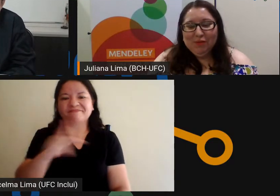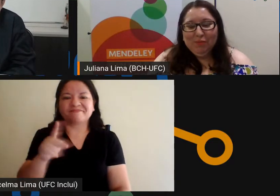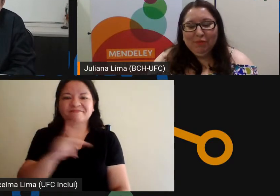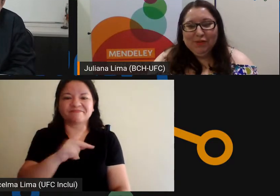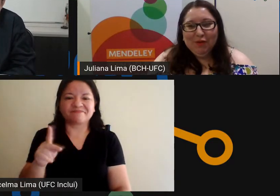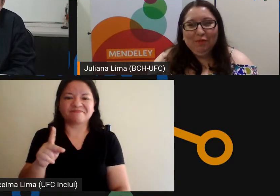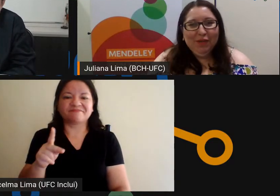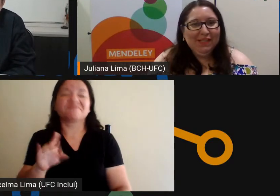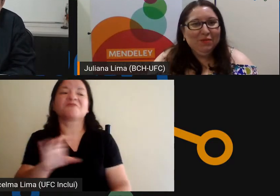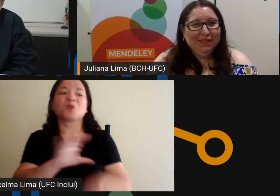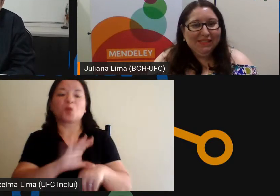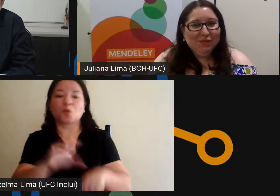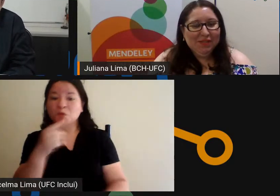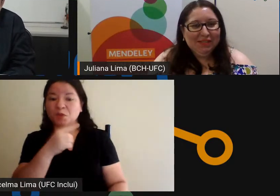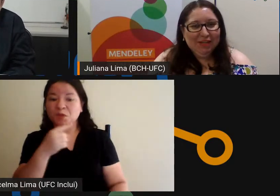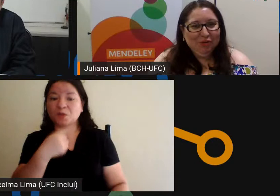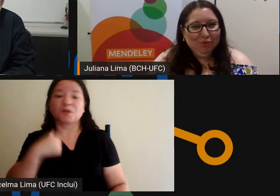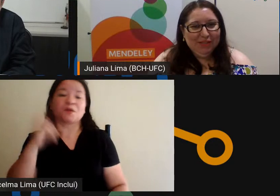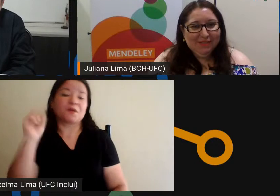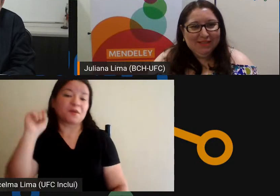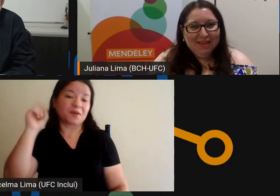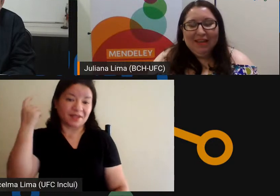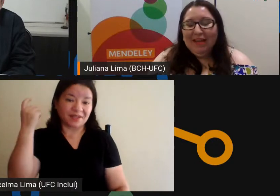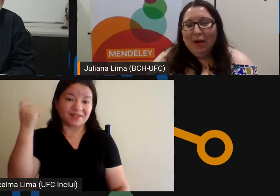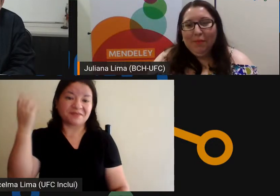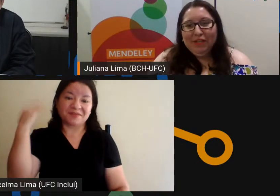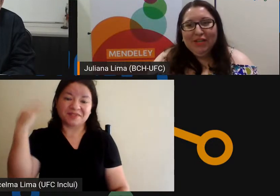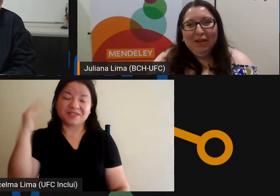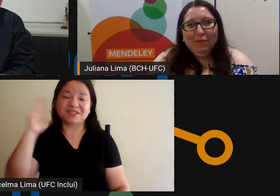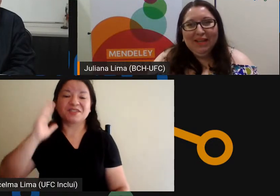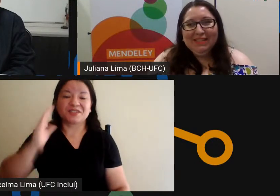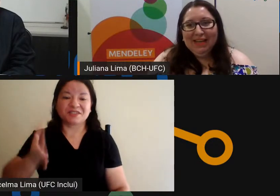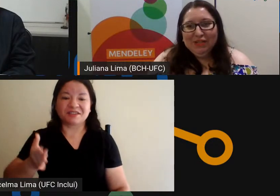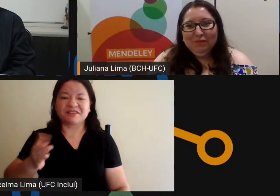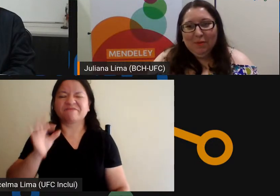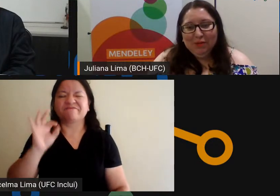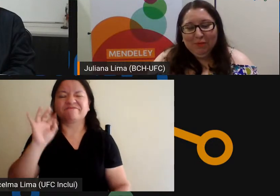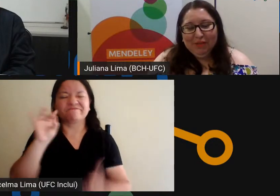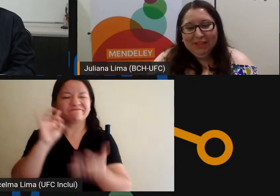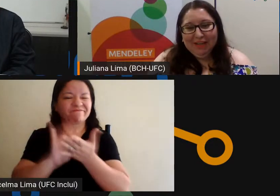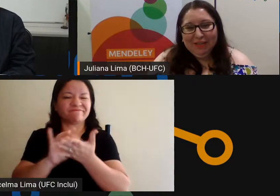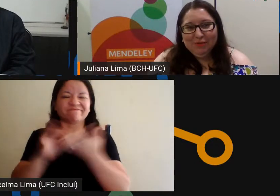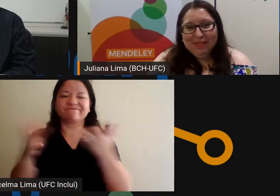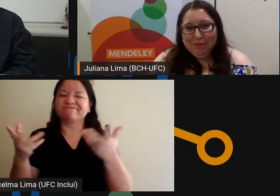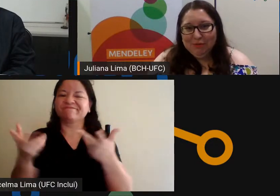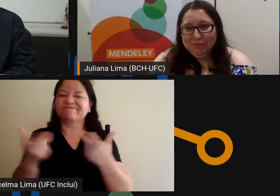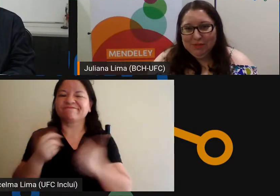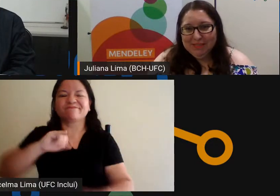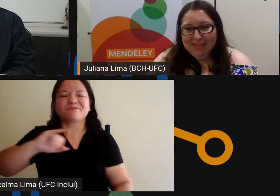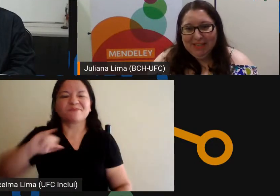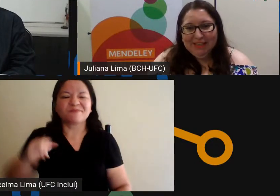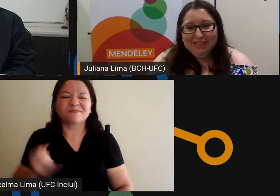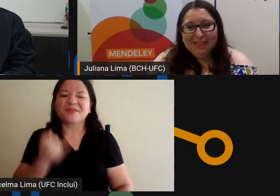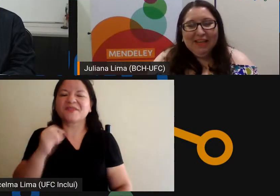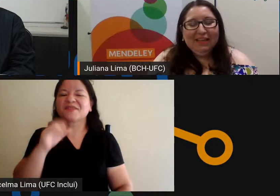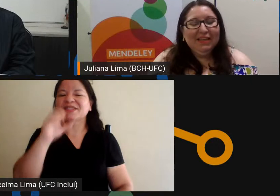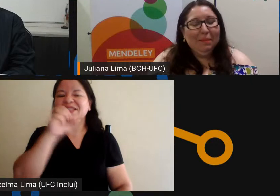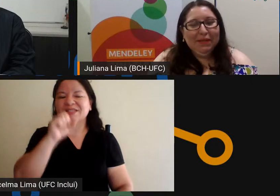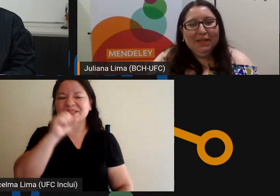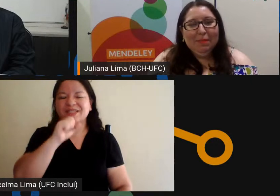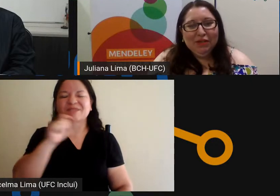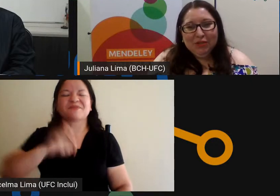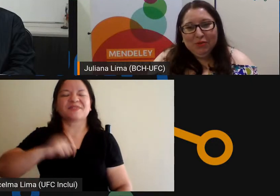esse curso do professor. Eu fiz aí uma das edições anteriores. E realmente é uma excelente forma de aproveitarem aí o sábado de vocês